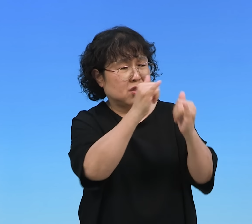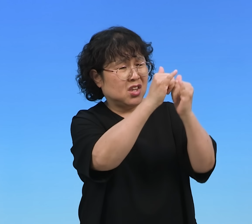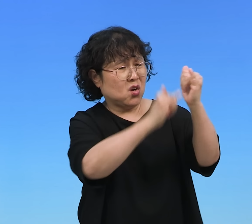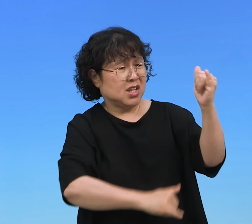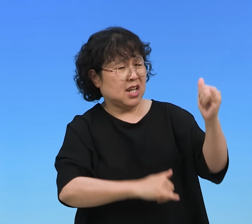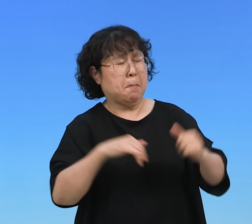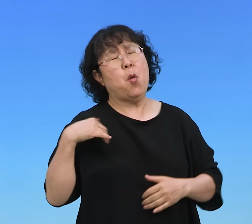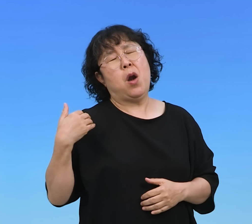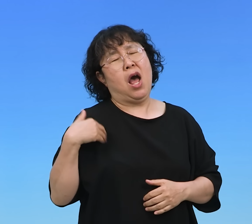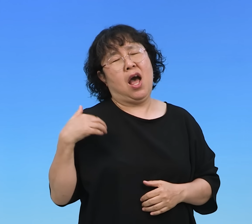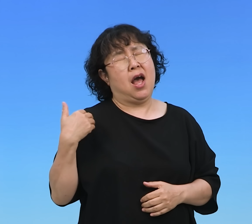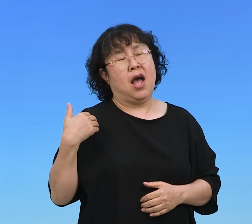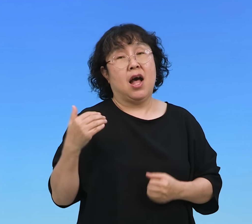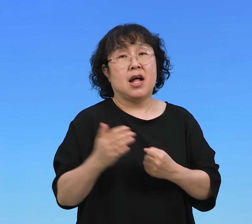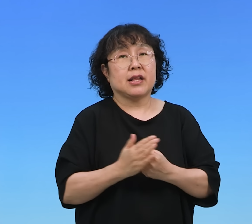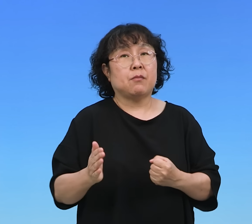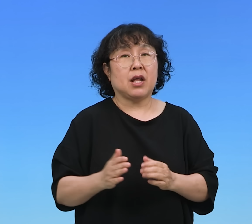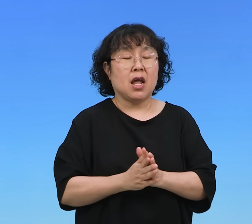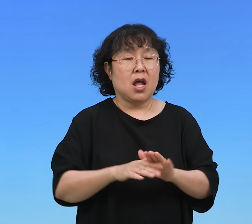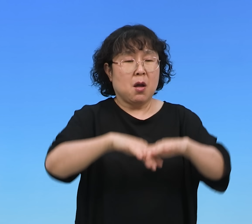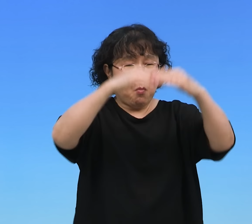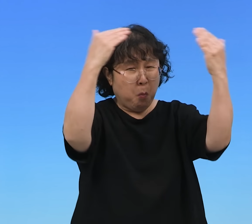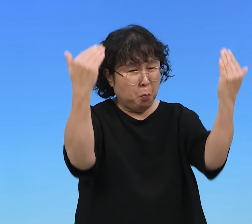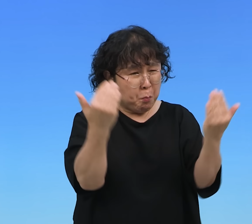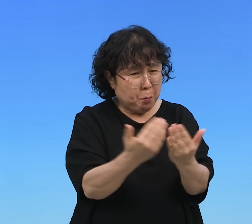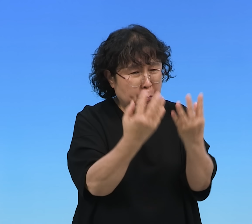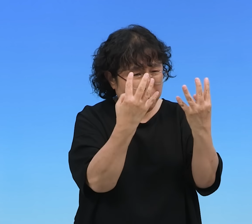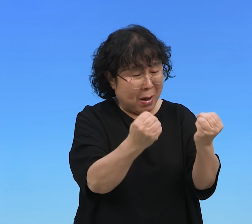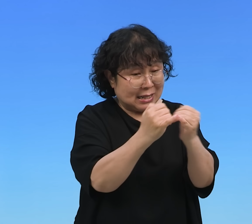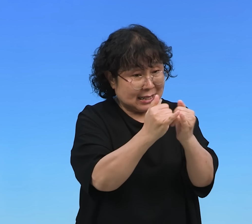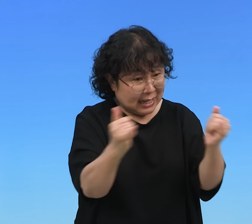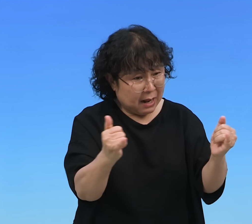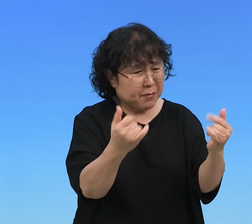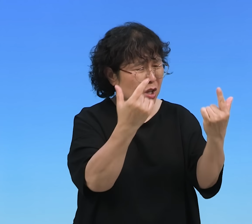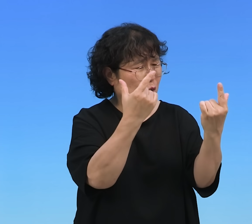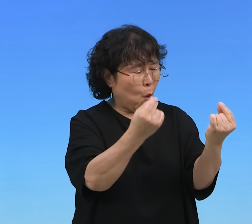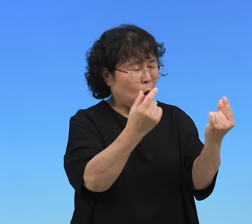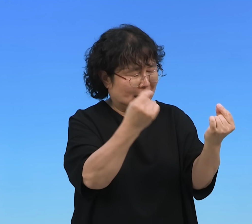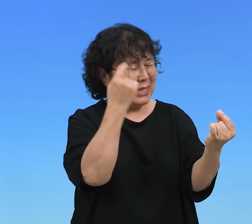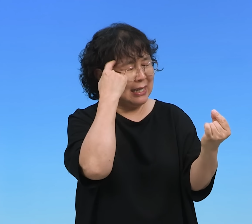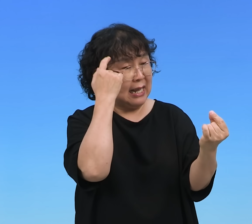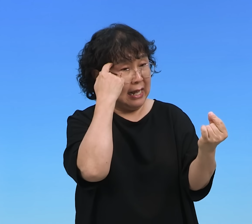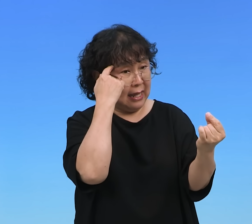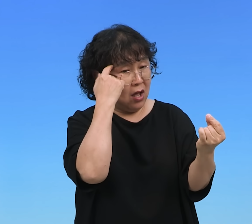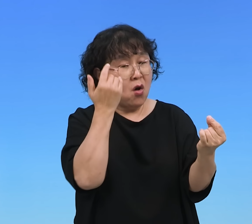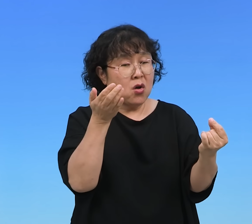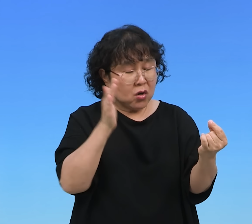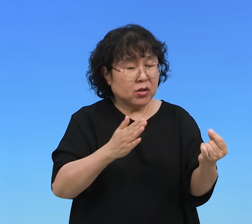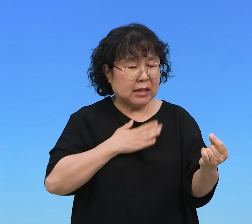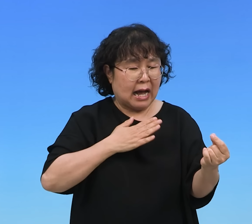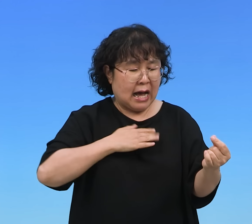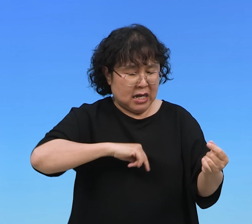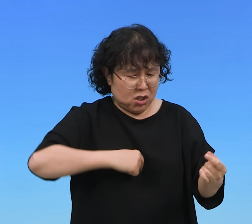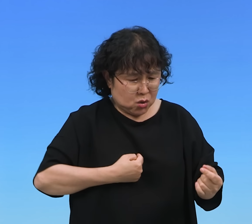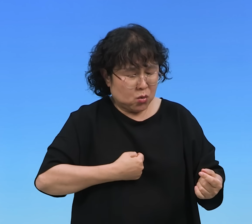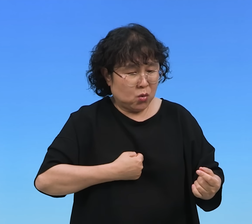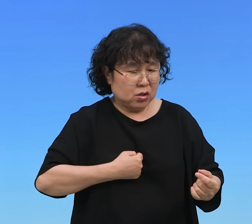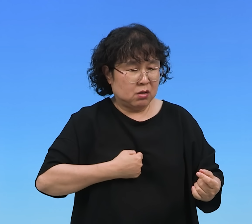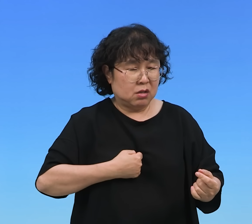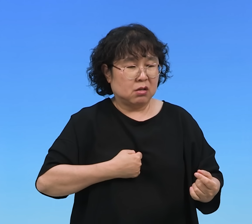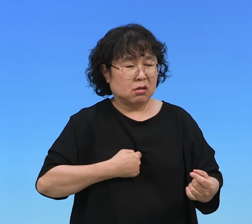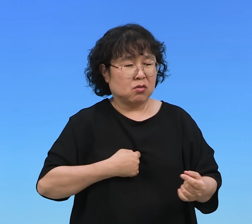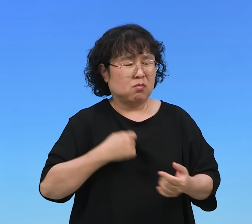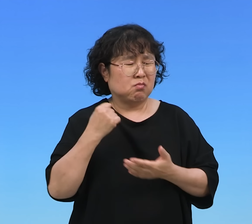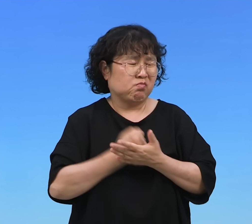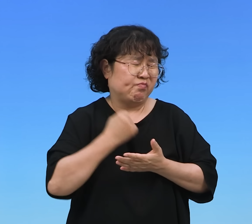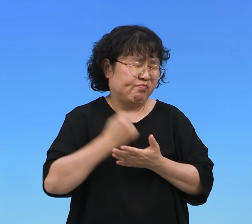히스토리를 모르시니까 그냥 수많은 사람 중에 한 명으로 치부되는 거예요. 그게 난 너무 속상한 거예요. 아, 이분은 이렇게